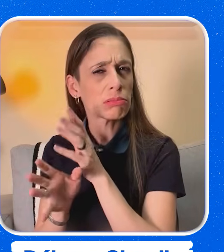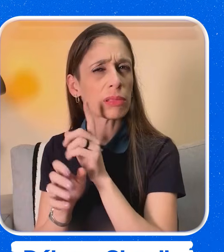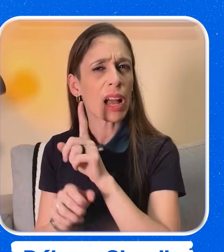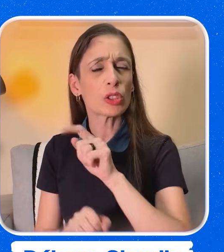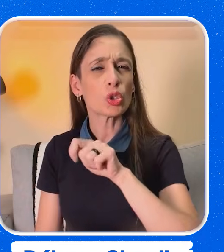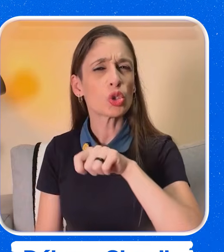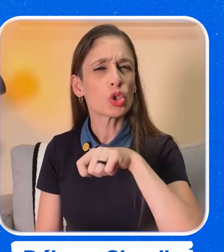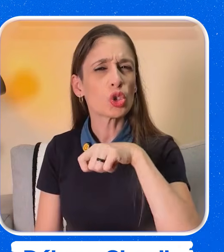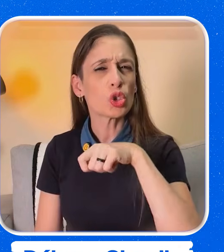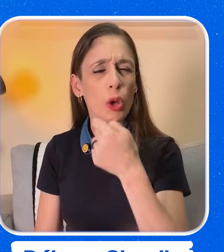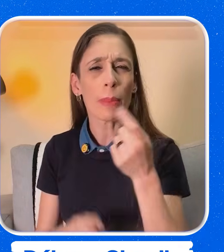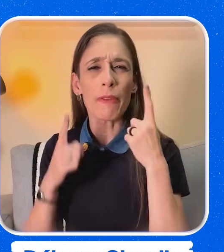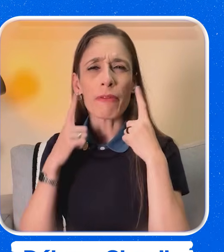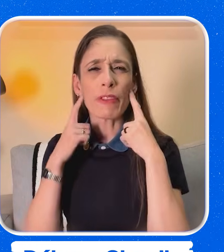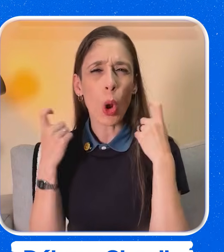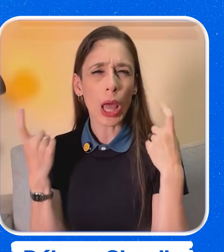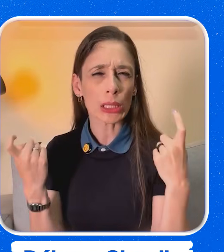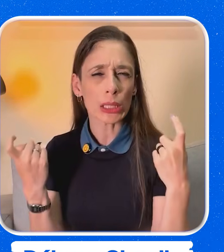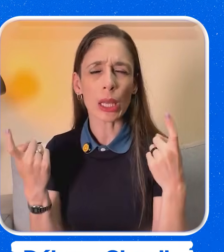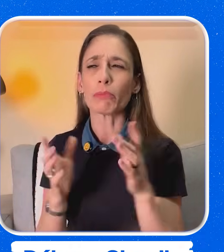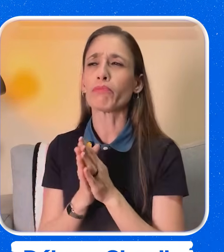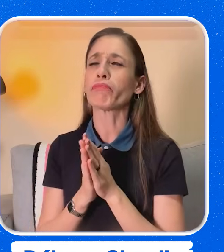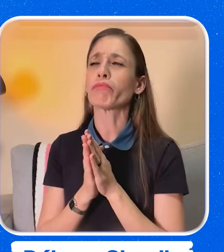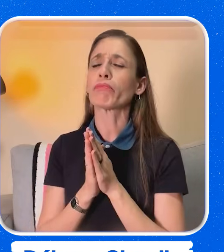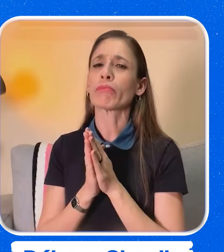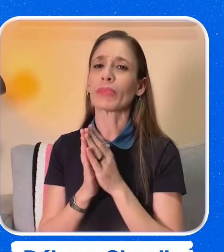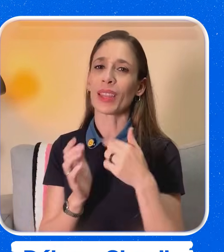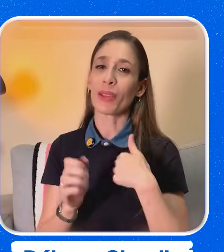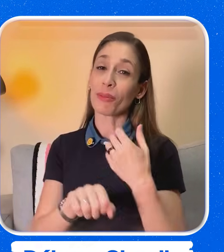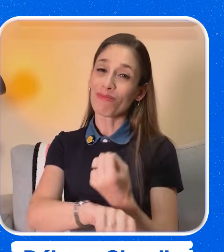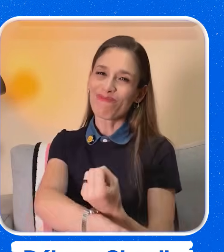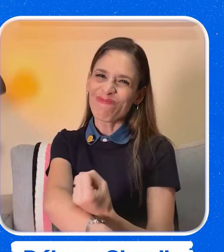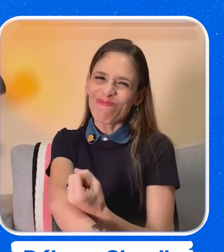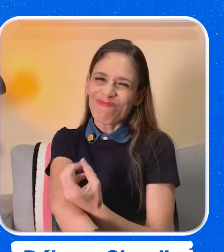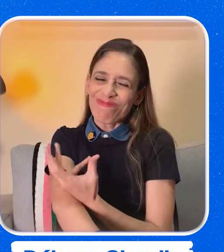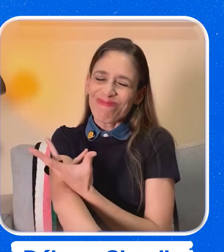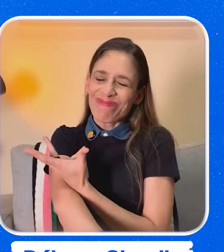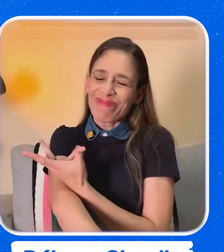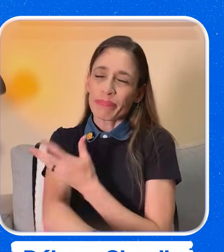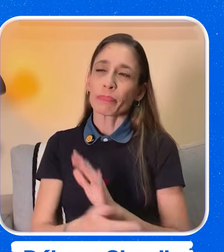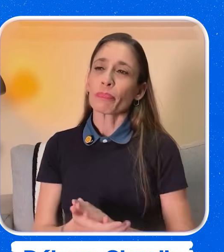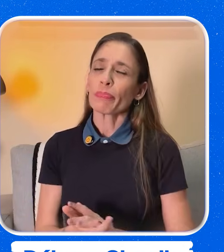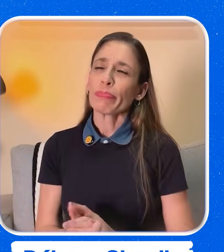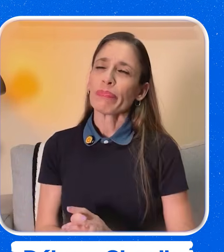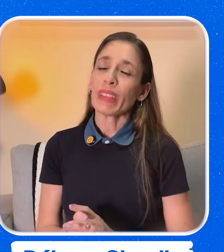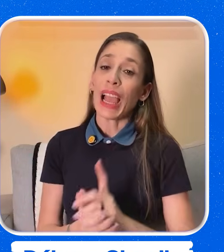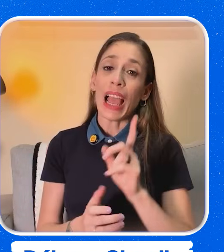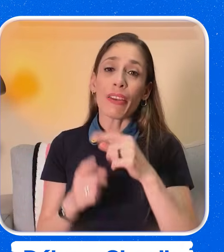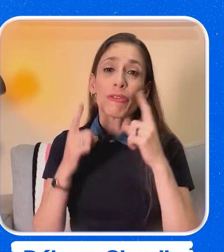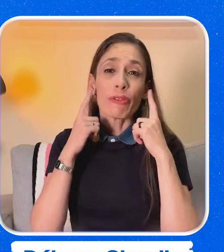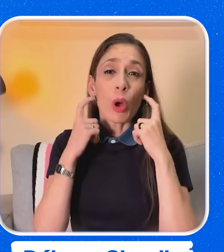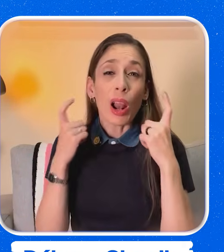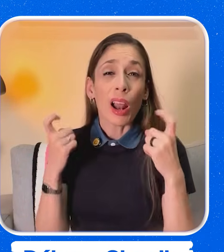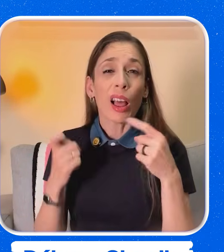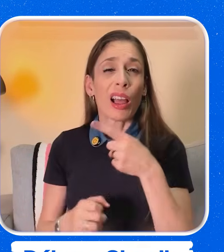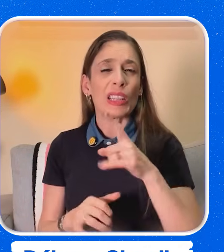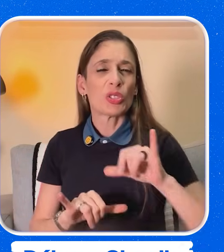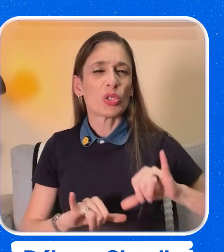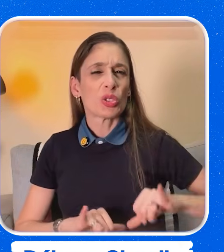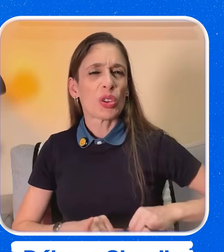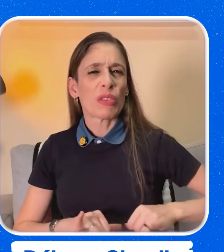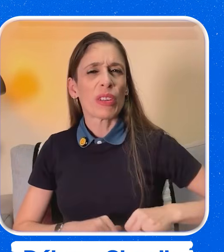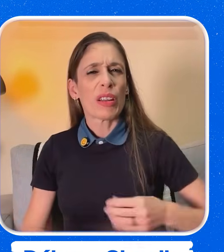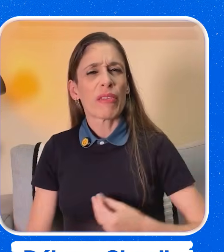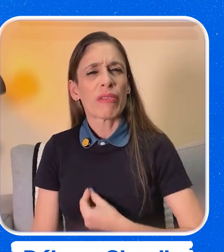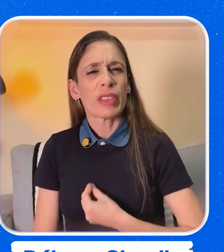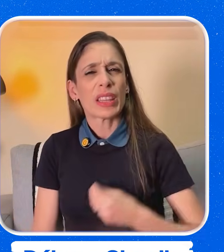que ele sofreu quando ele era. Eu até me emociono de falar isso. As violências que ele sofreu, né, durante a vida